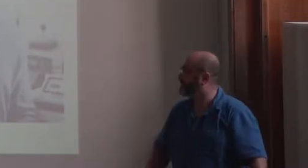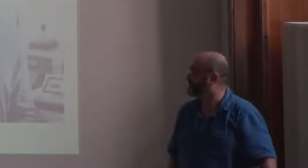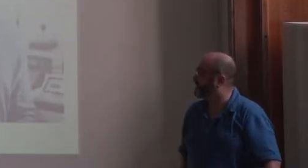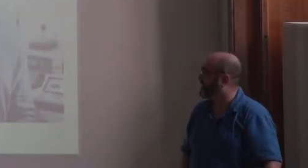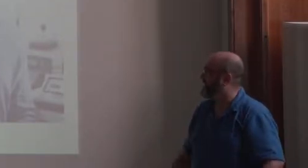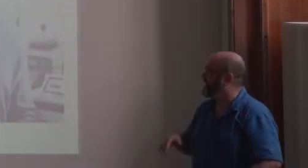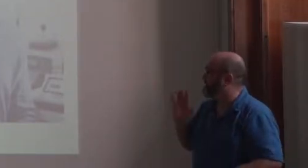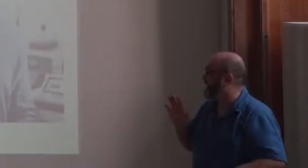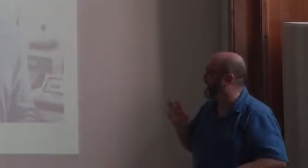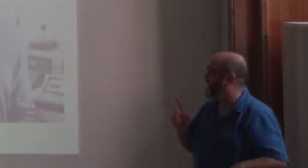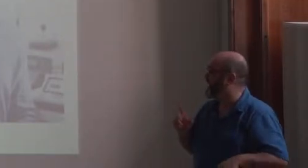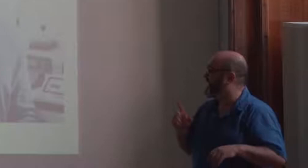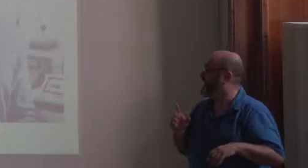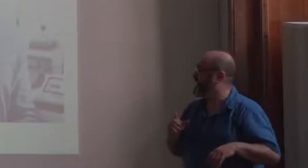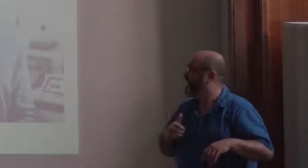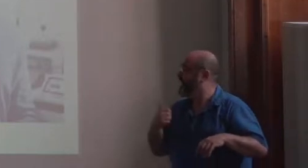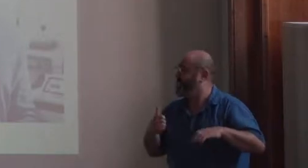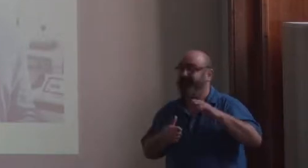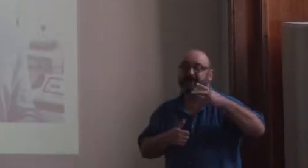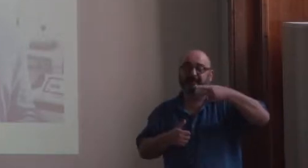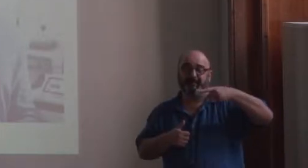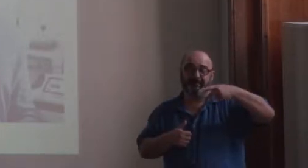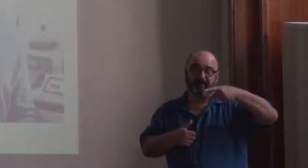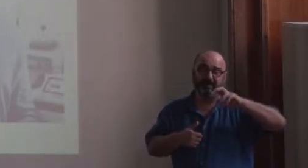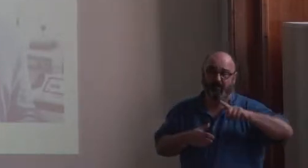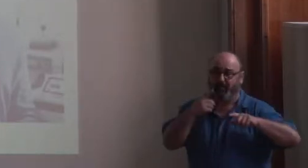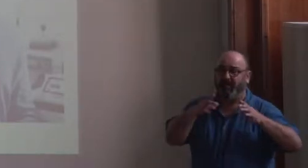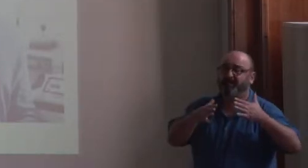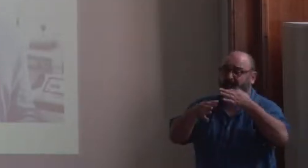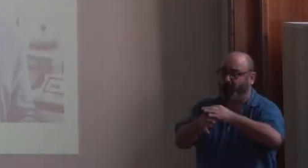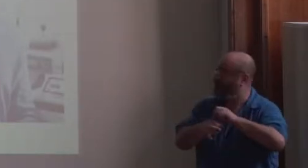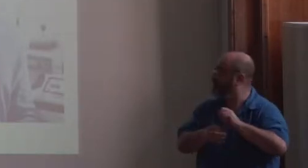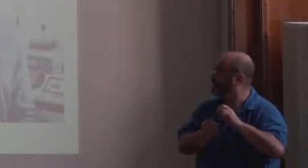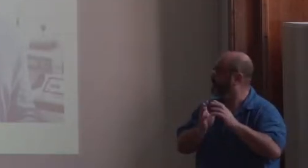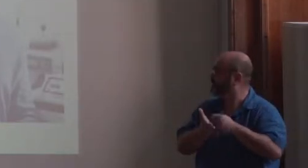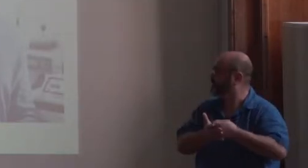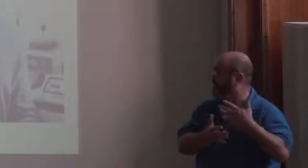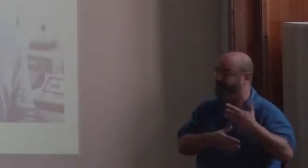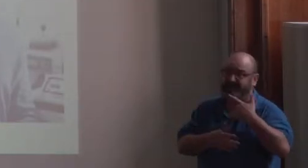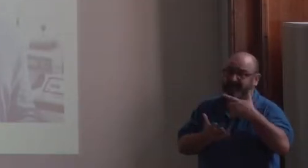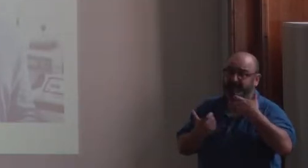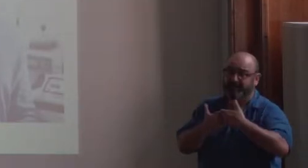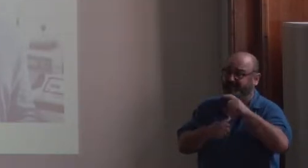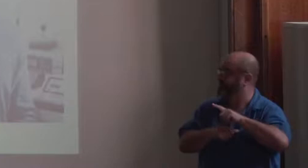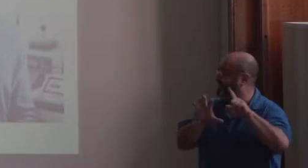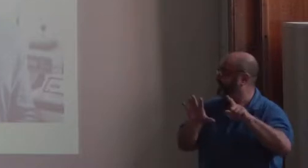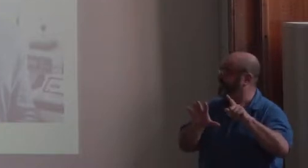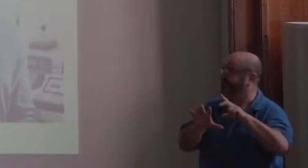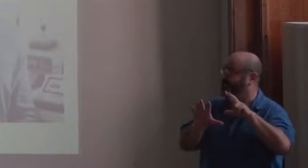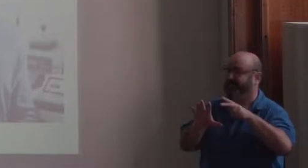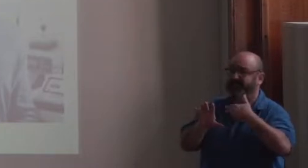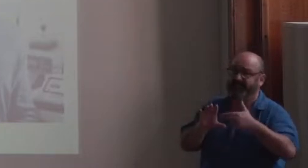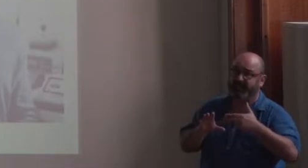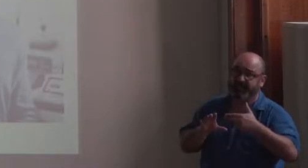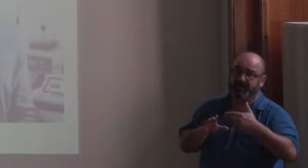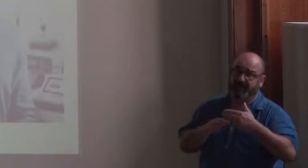Mais la PyBoard, elle est basée quand même sur un microcontrôleur cher. Et le problème, c'est que du coup, la moins chère, ils la vendent à 27-28 livres, en